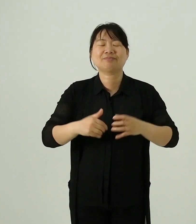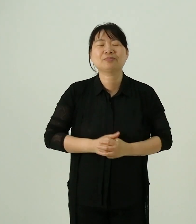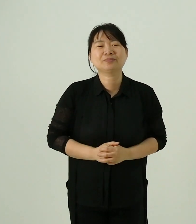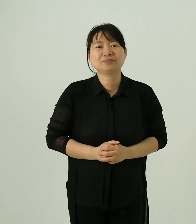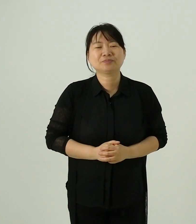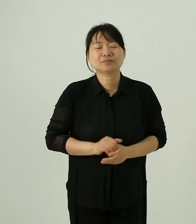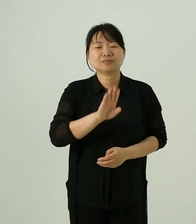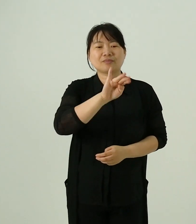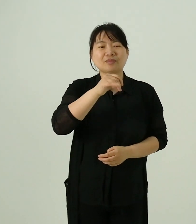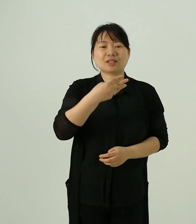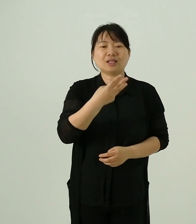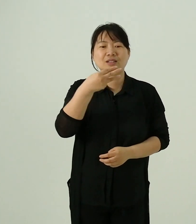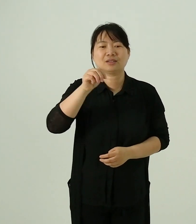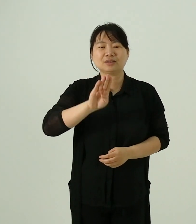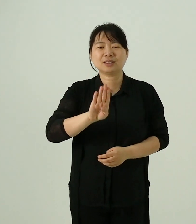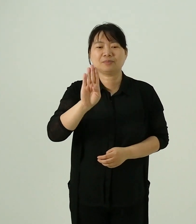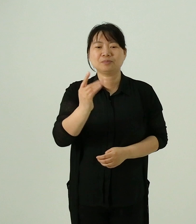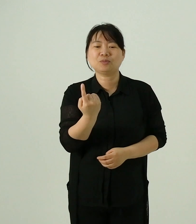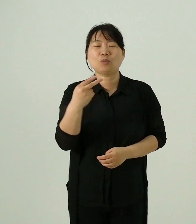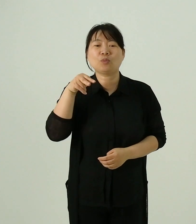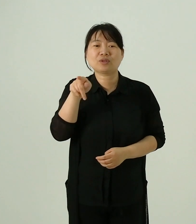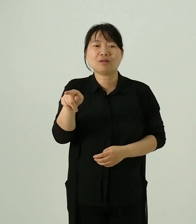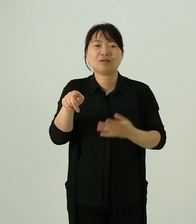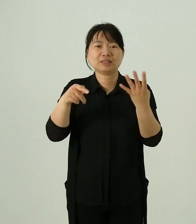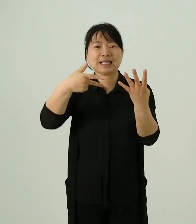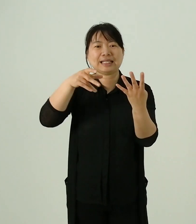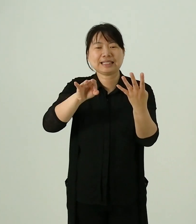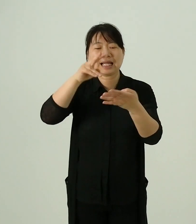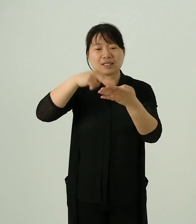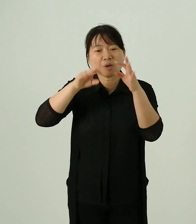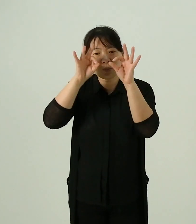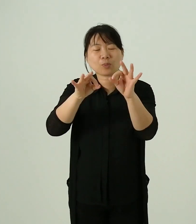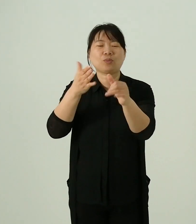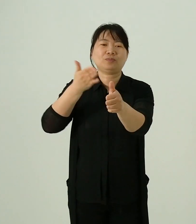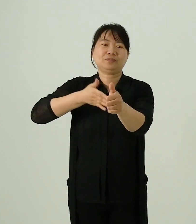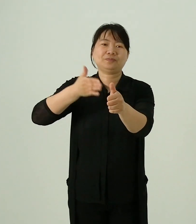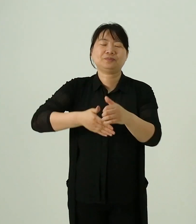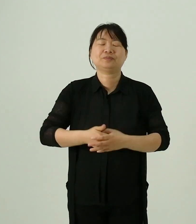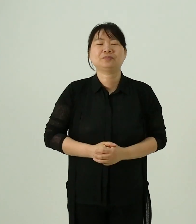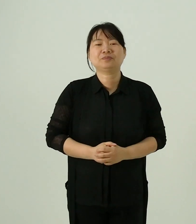우리 빌립보서 4장을 한번 보십시다. 다 같이 읽겠습니다.